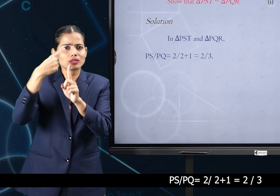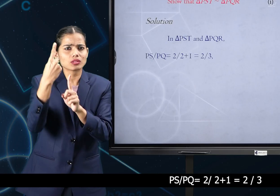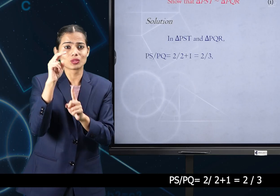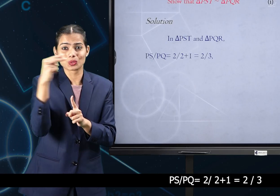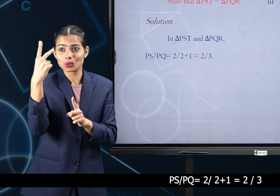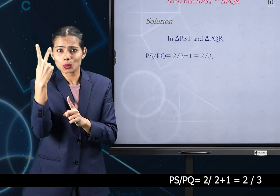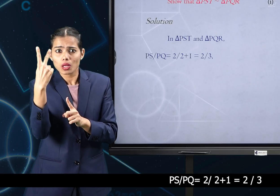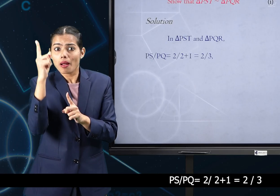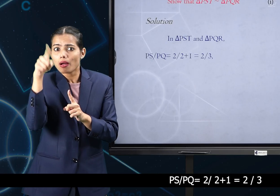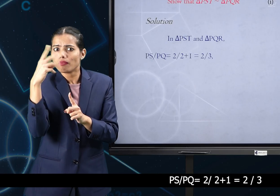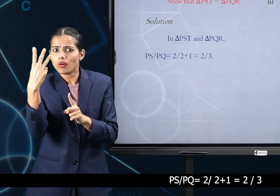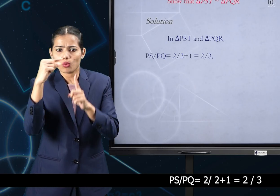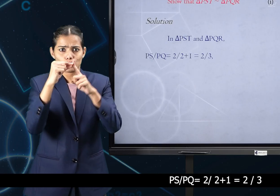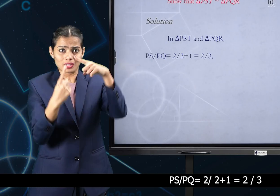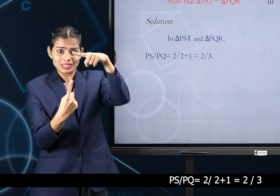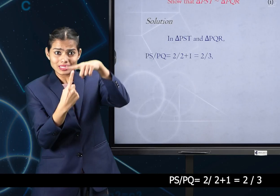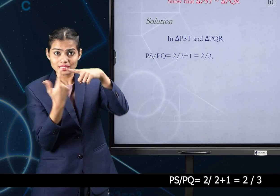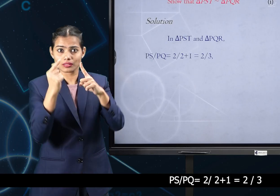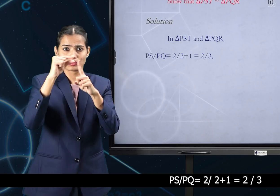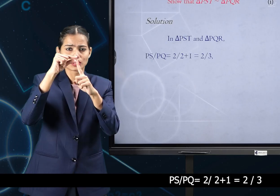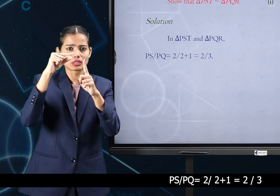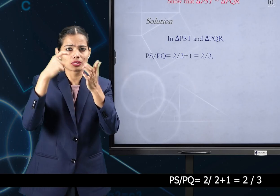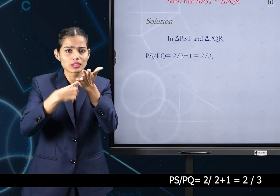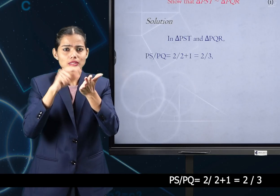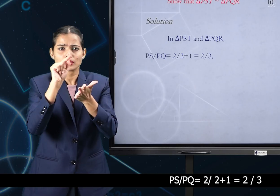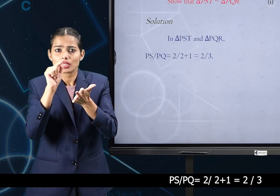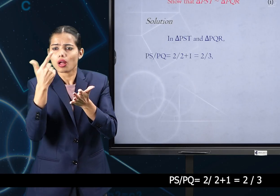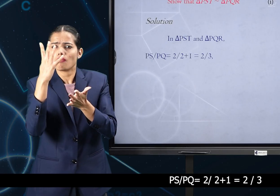बाय 2 प्लस 1 इज इक्वल टू 2 बाय 3.